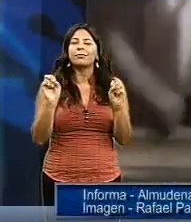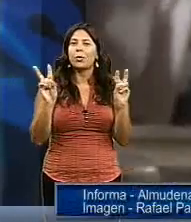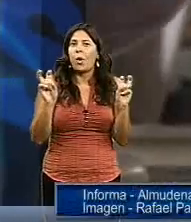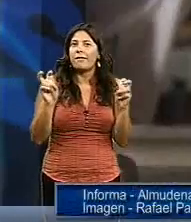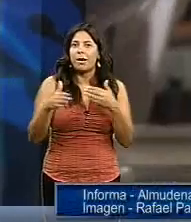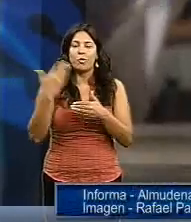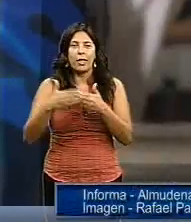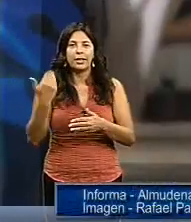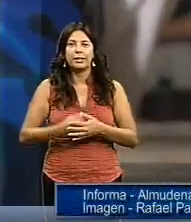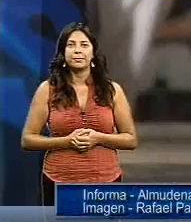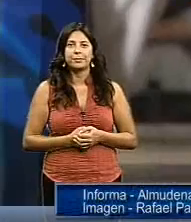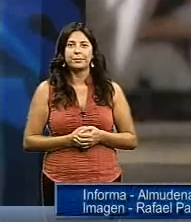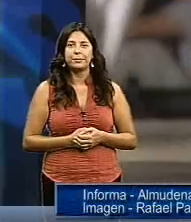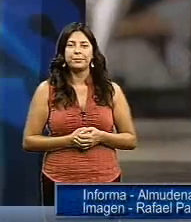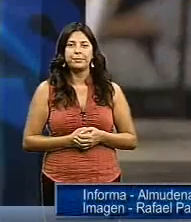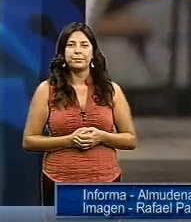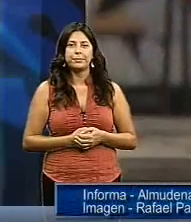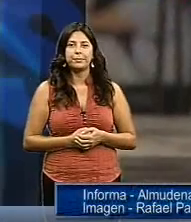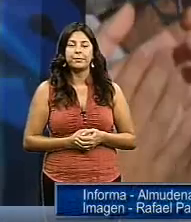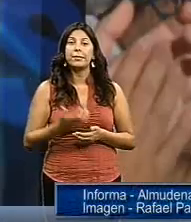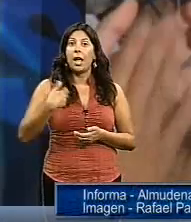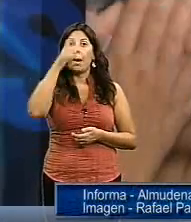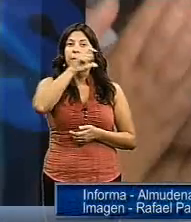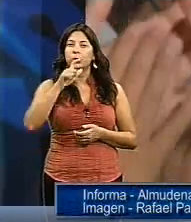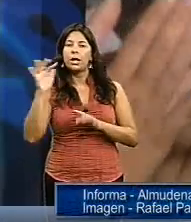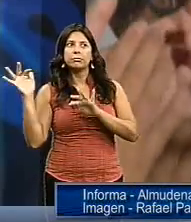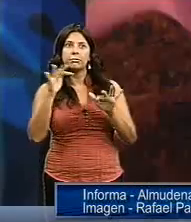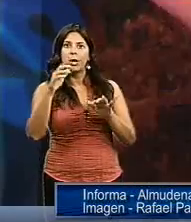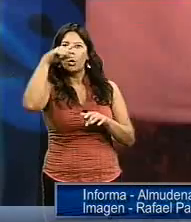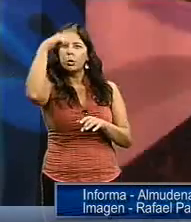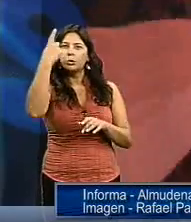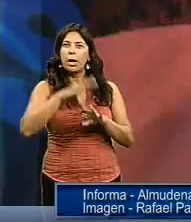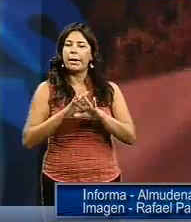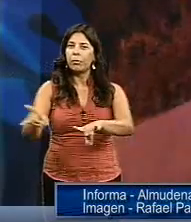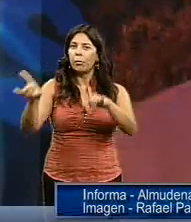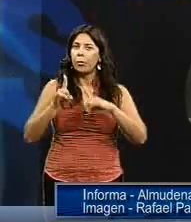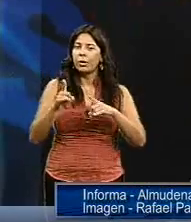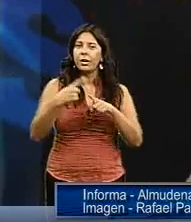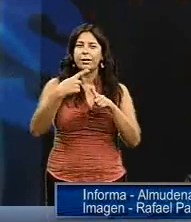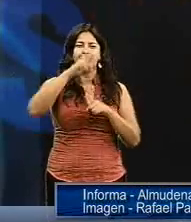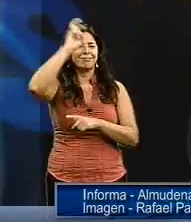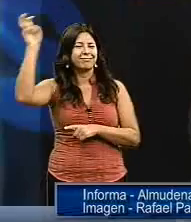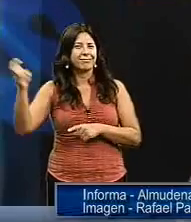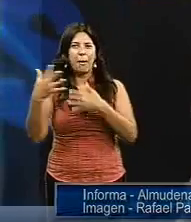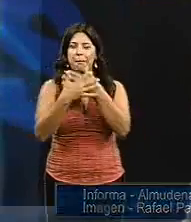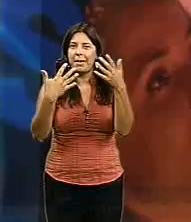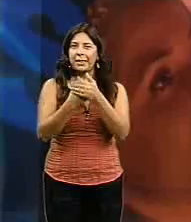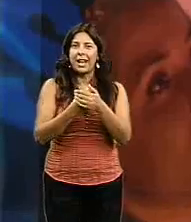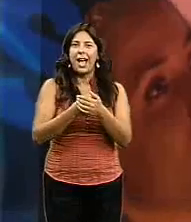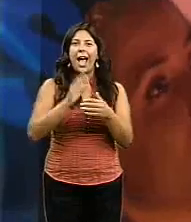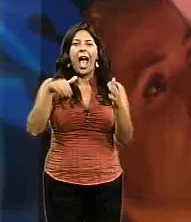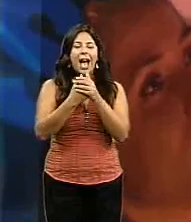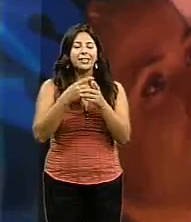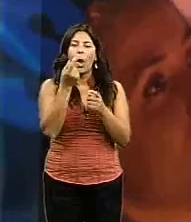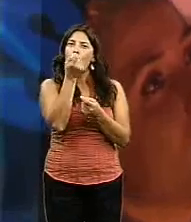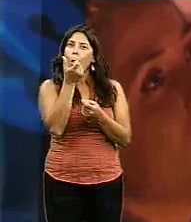Trató y consiguió de sorprender y de mover corazones hacia la cultura, una actuación multidisciplinar que incluso llegó a ser mágica de sol a sol.